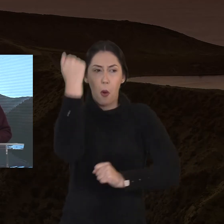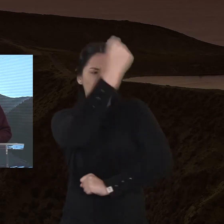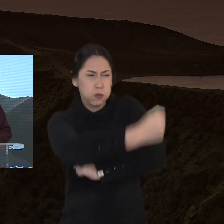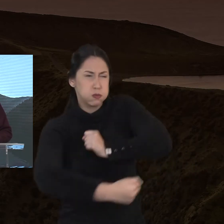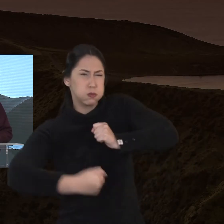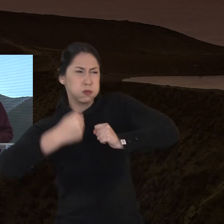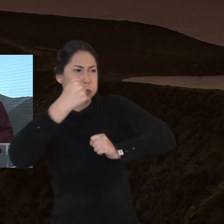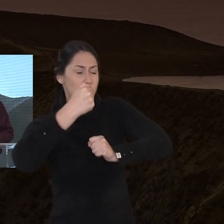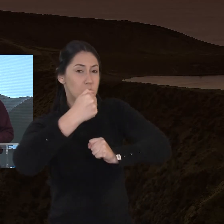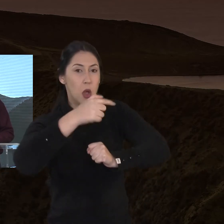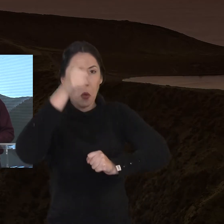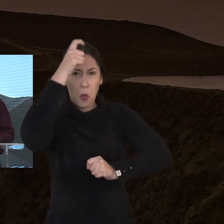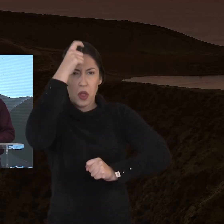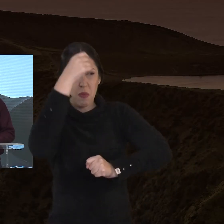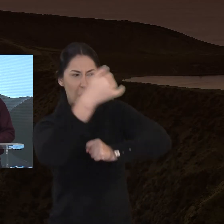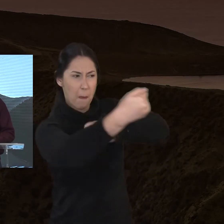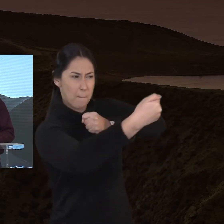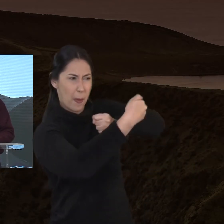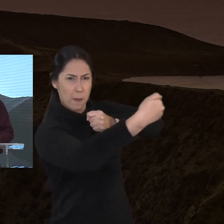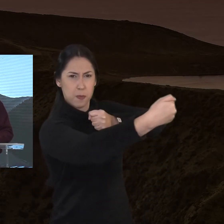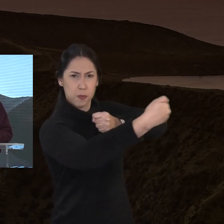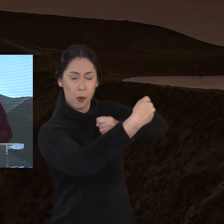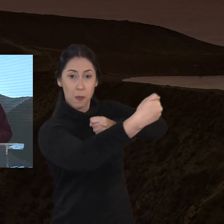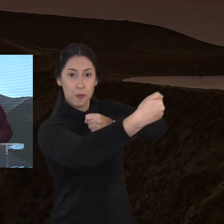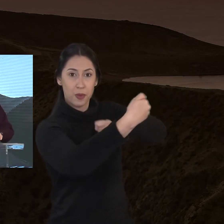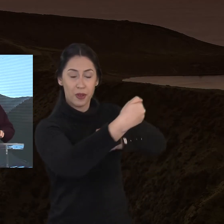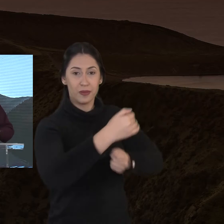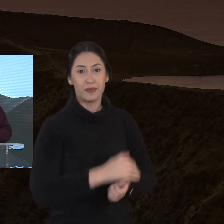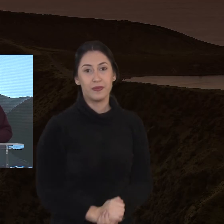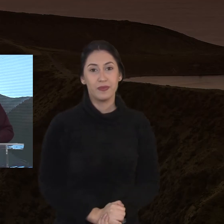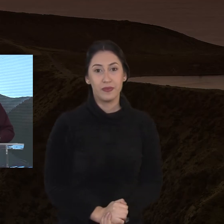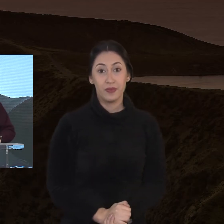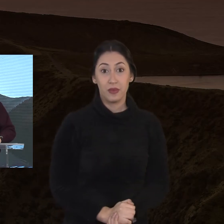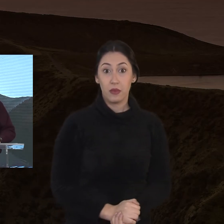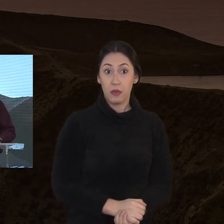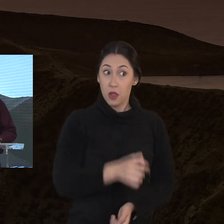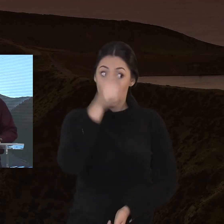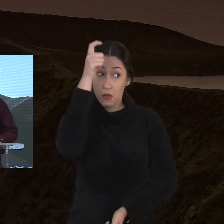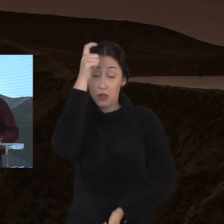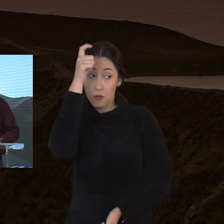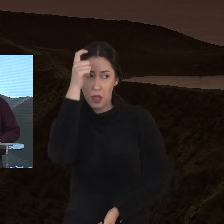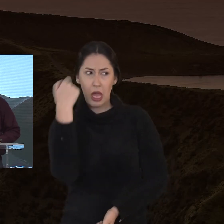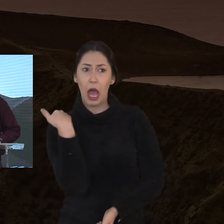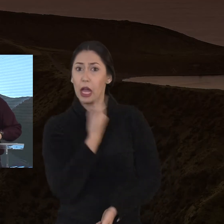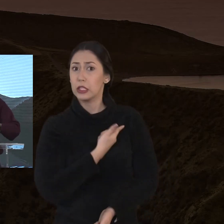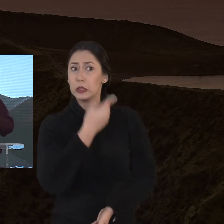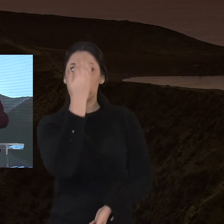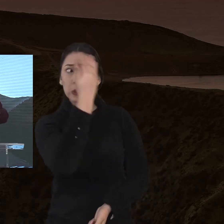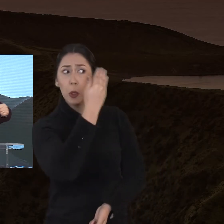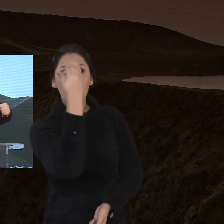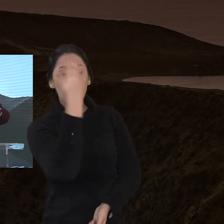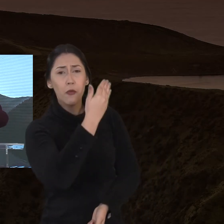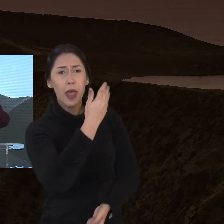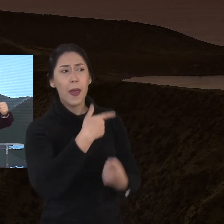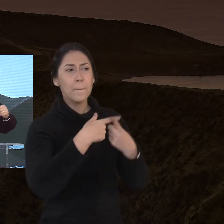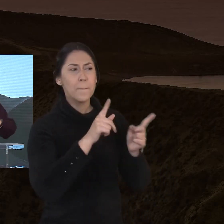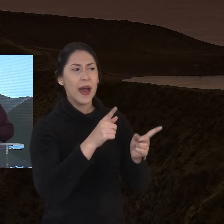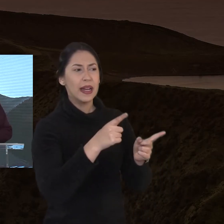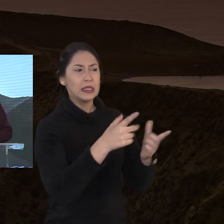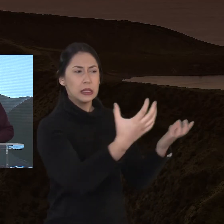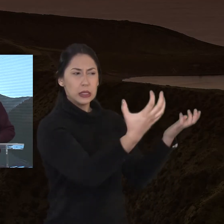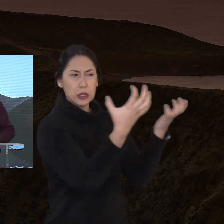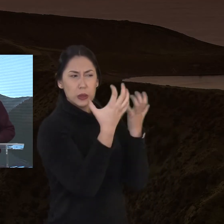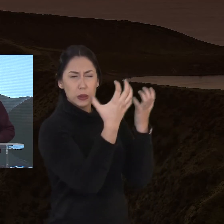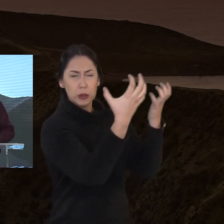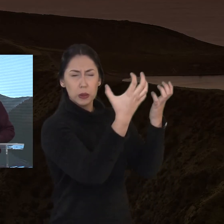os dardos inflamados do maligno o maligno lá dos lugares celestiais nas regiões celestiais lançam aqueles